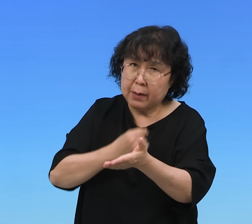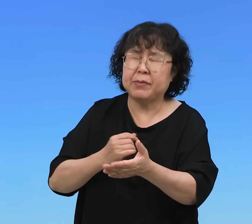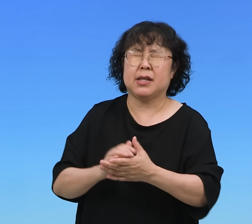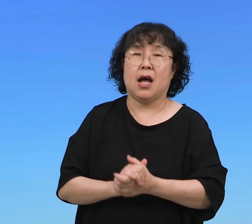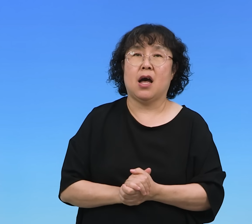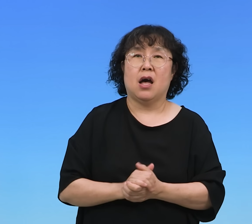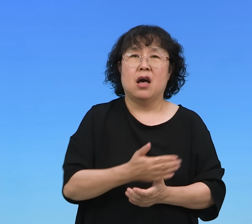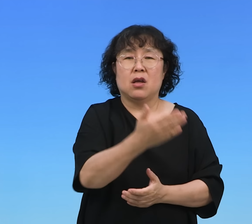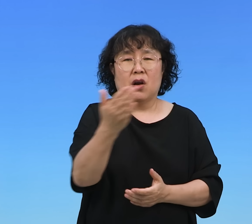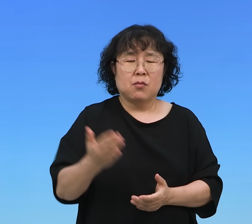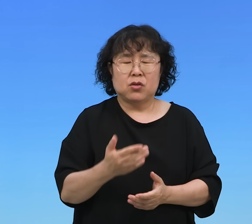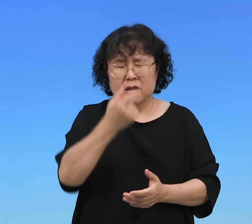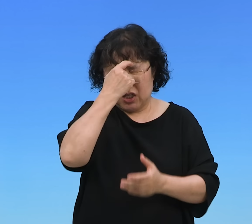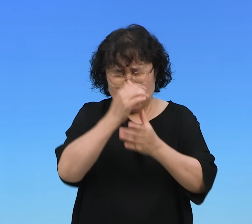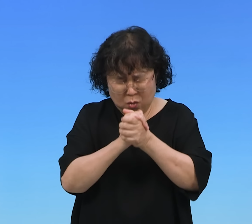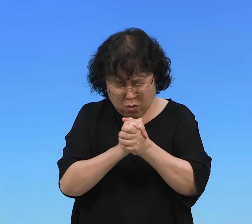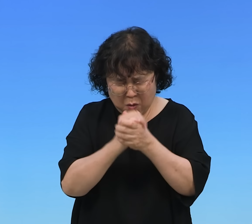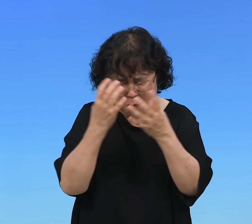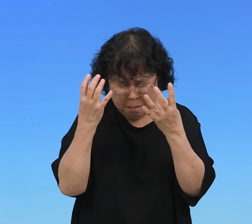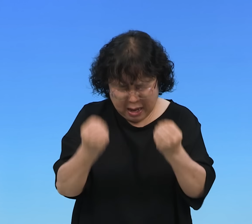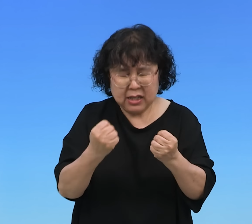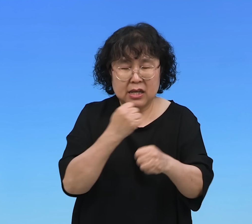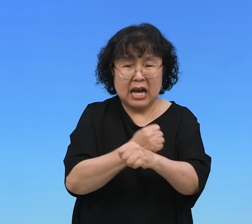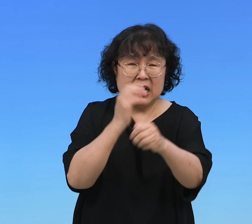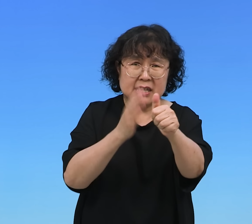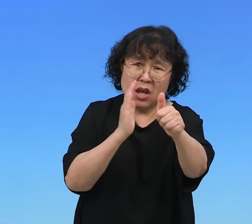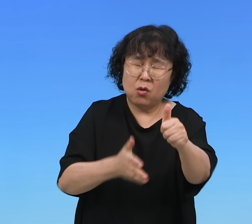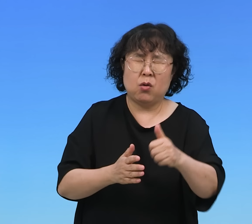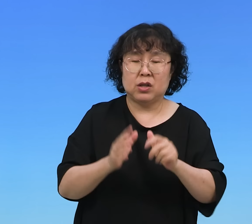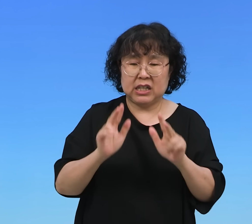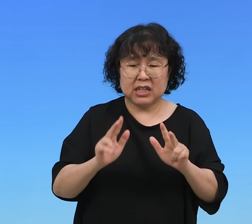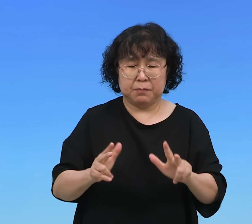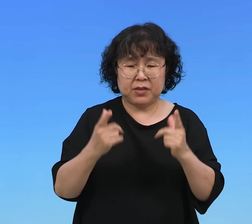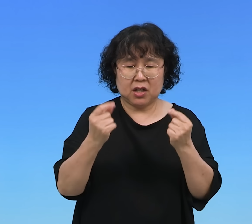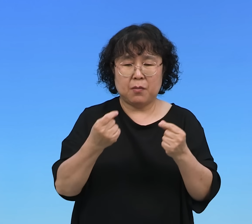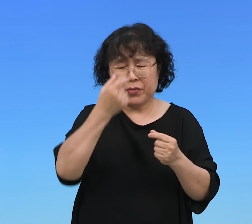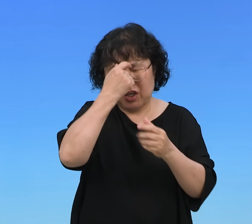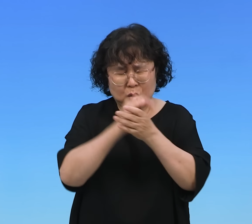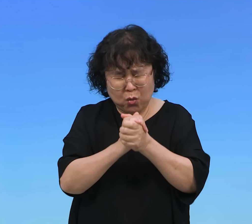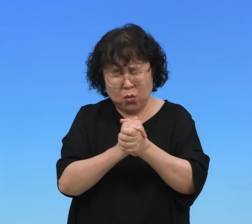안 하셔가지고 안 됩니다. 그렇게 기도 안 하셔가지고